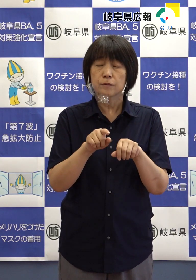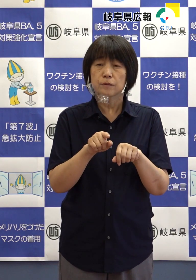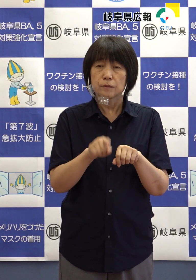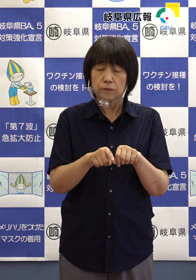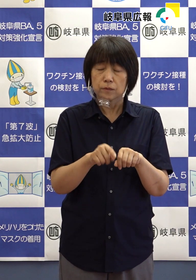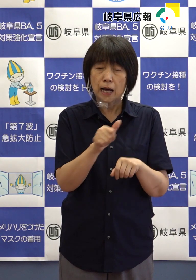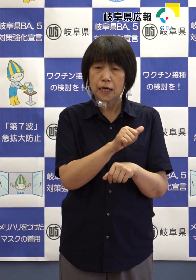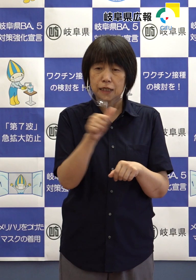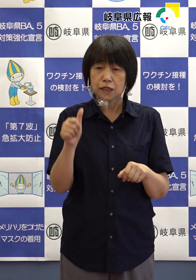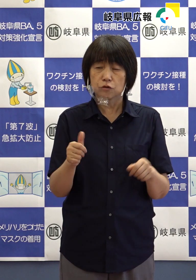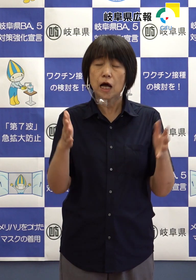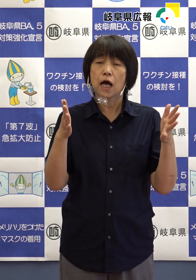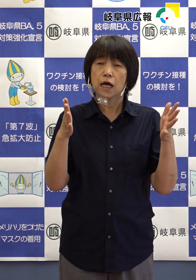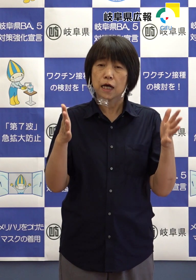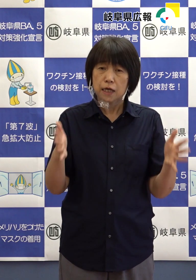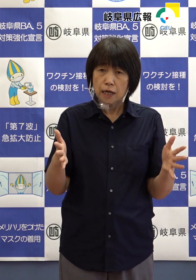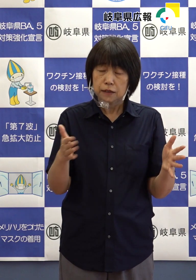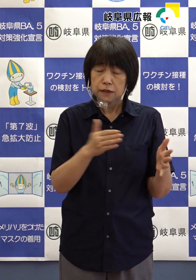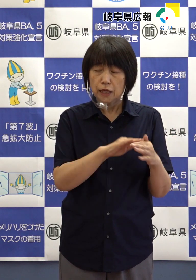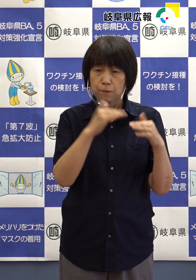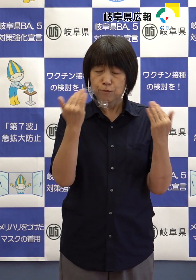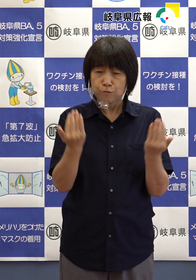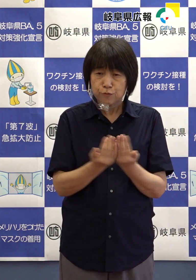グラベルに変わりがいつか